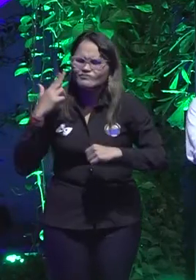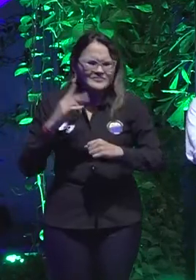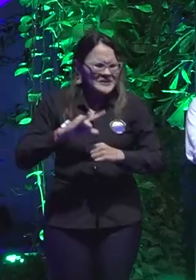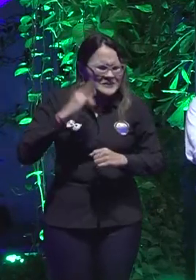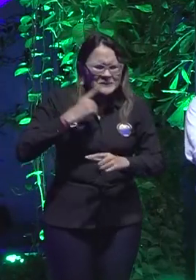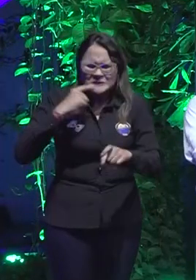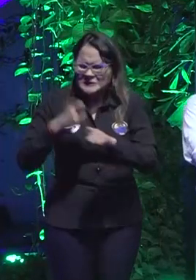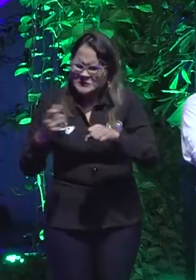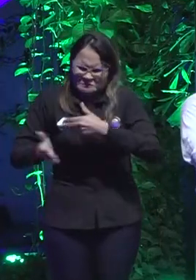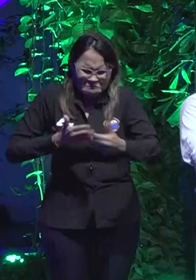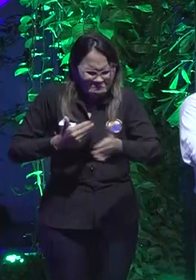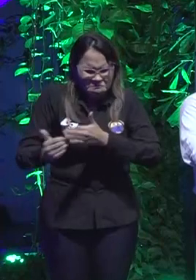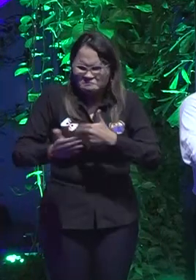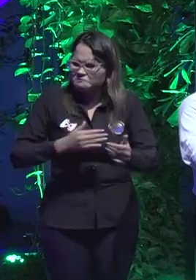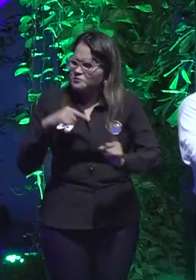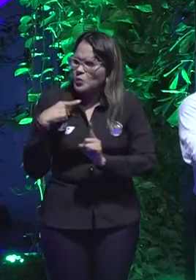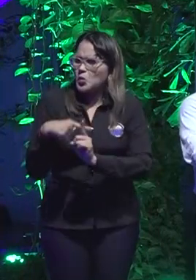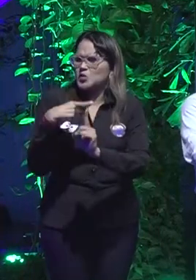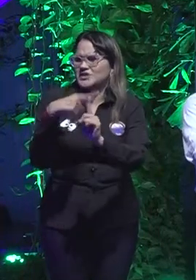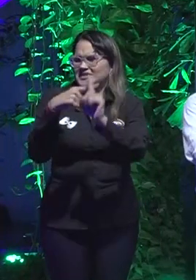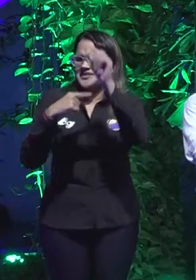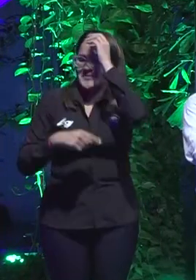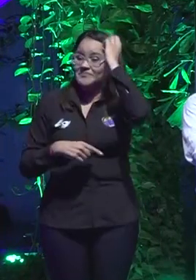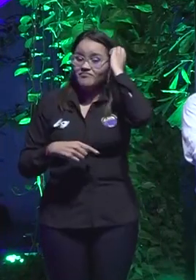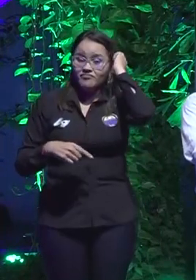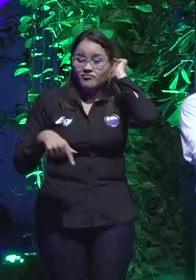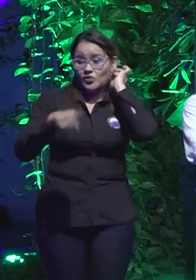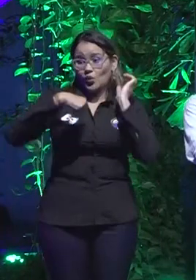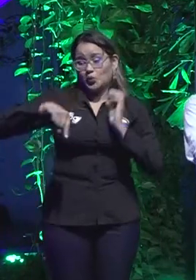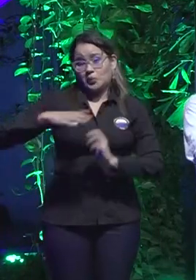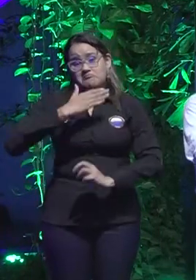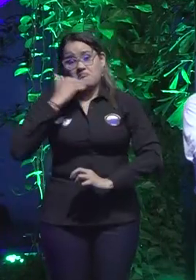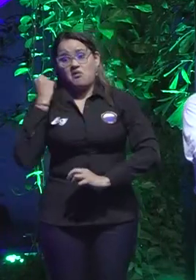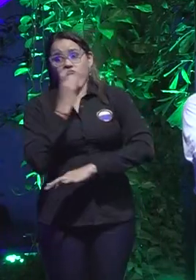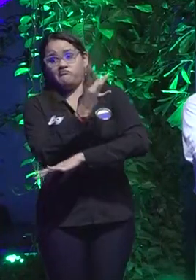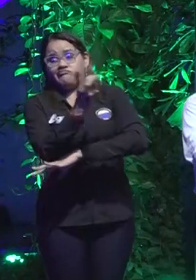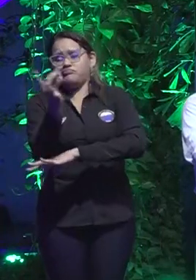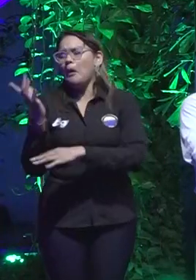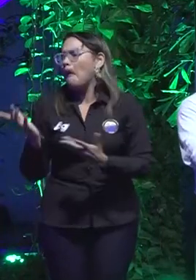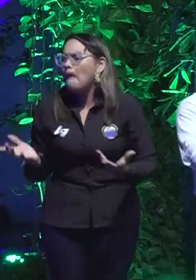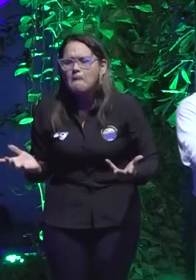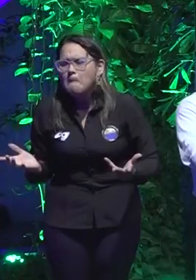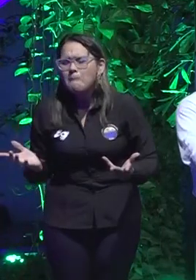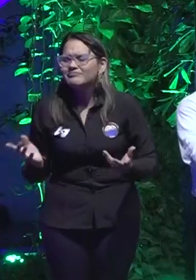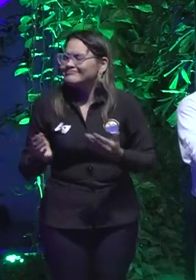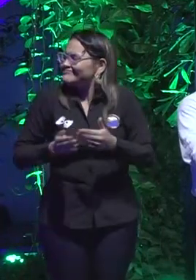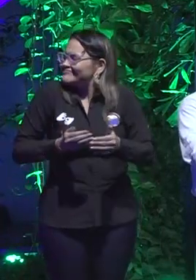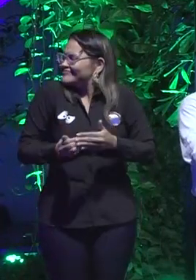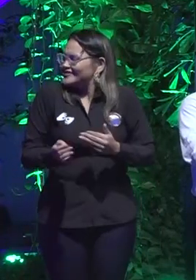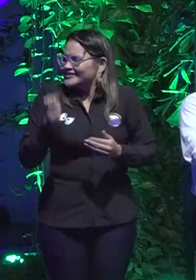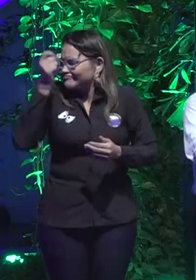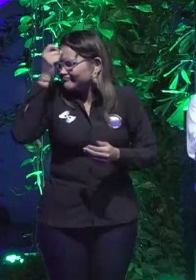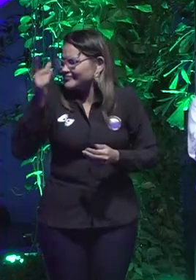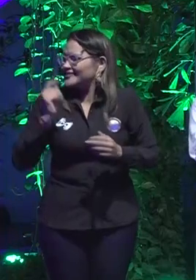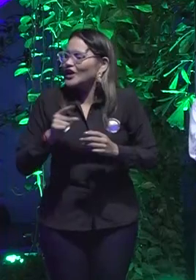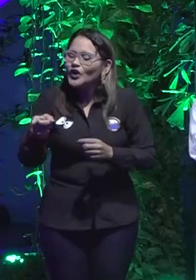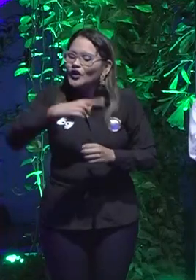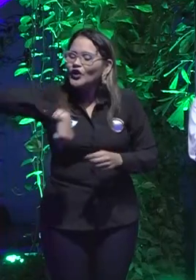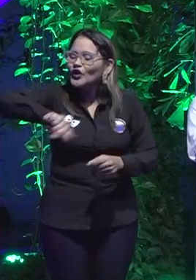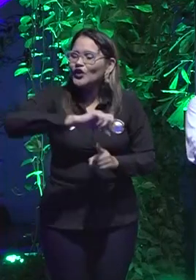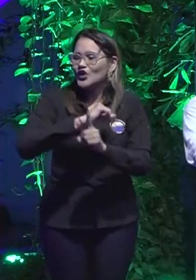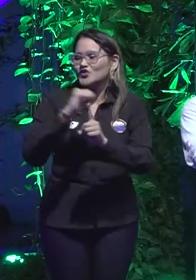sobreponerse a la adversidad, que no importa, no somos los mejores del mundo y no queremos serlos, porque somos la